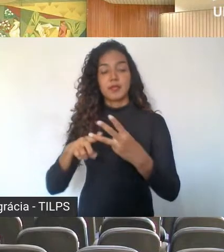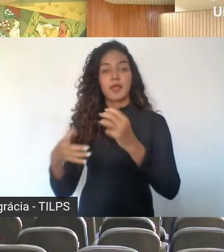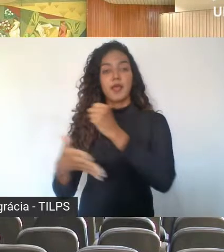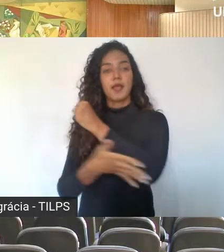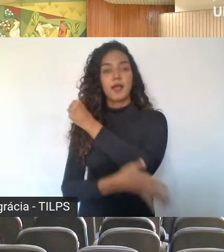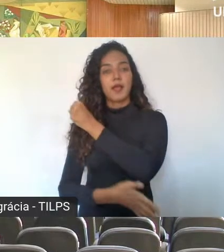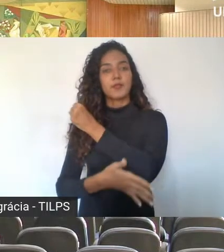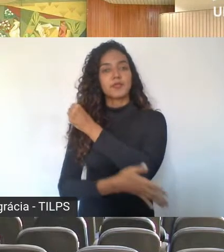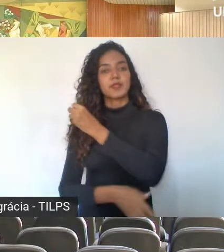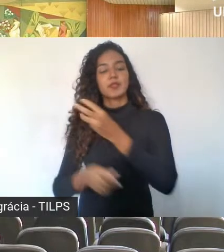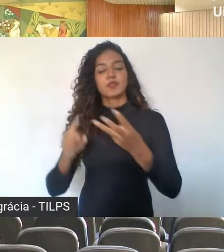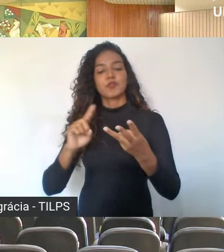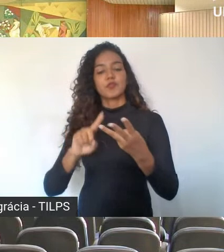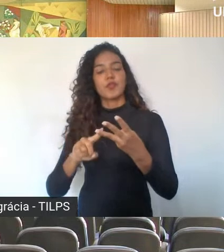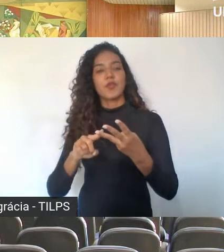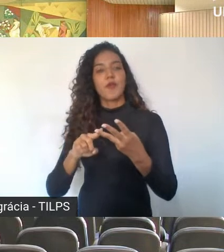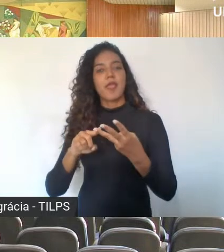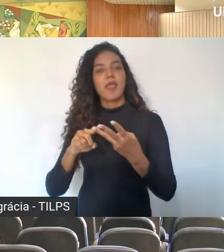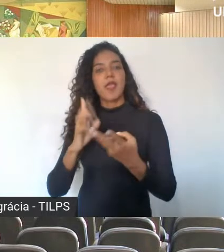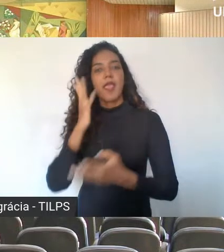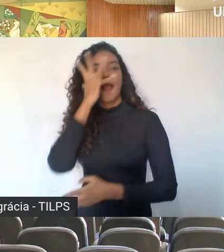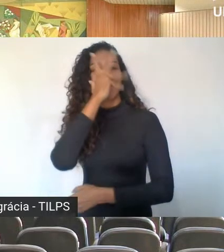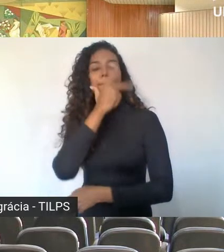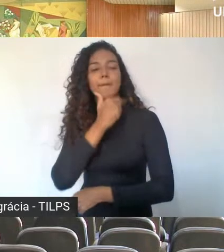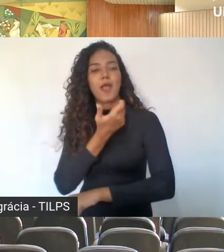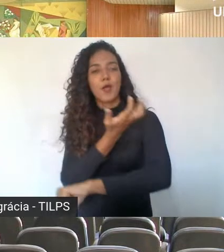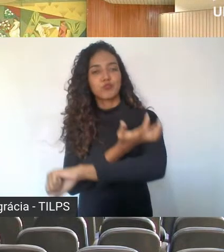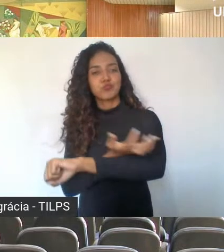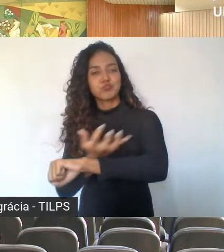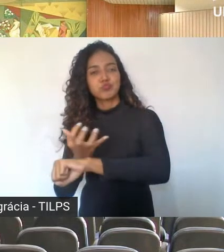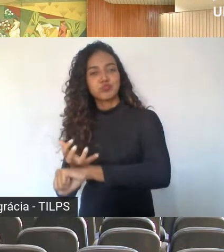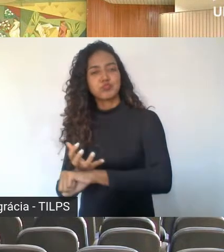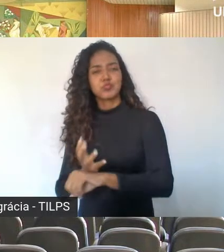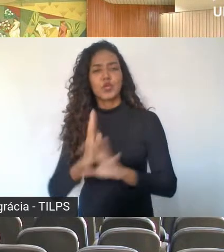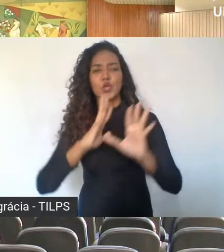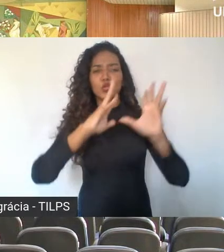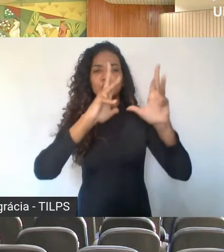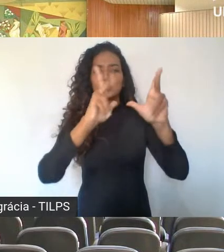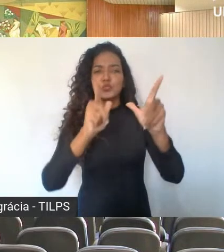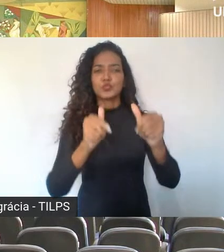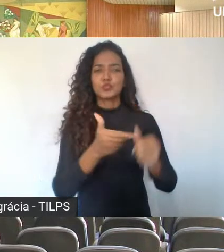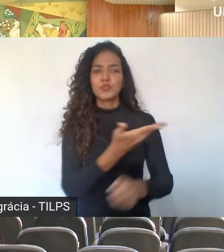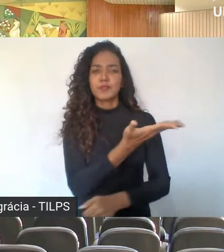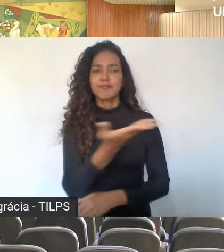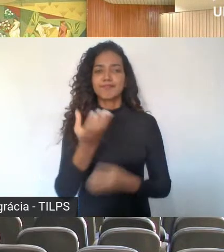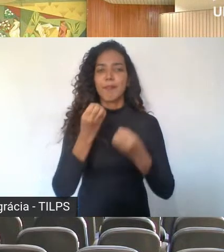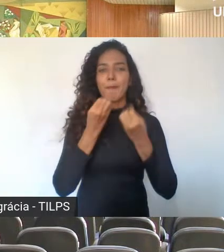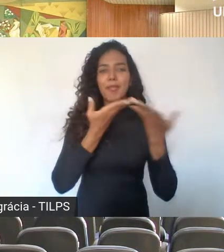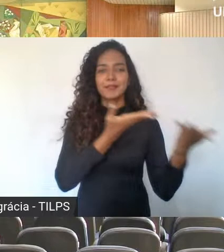e Belo Jardim. Sejam todas e todos bem-vindos e bem-vindas.